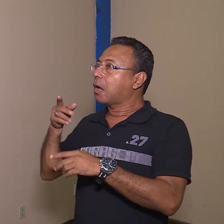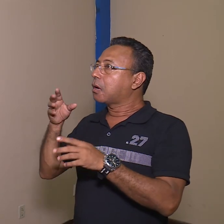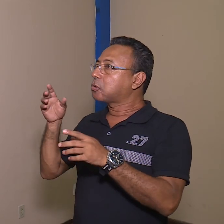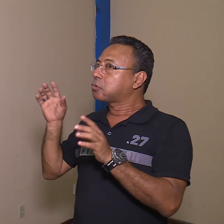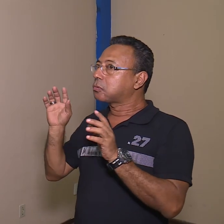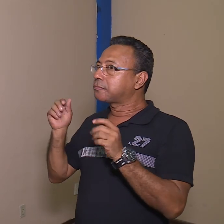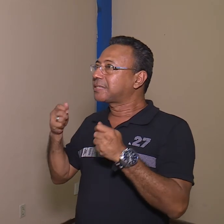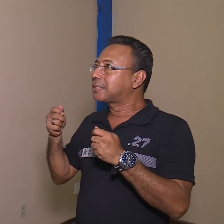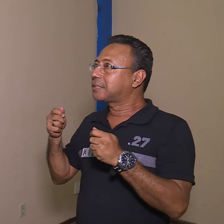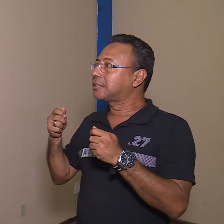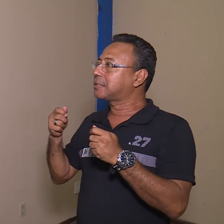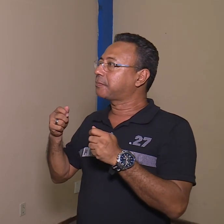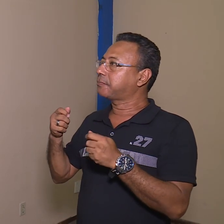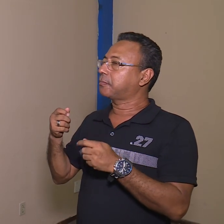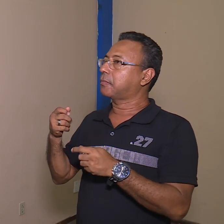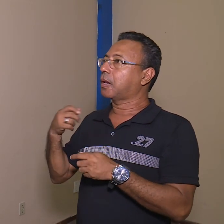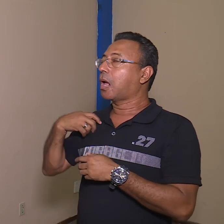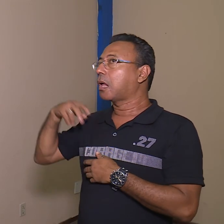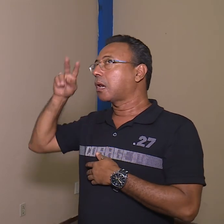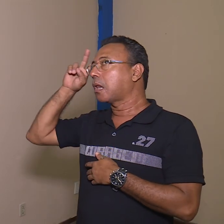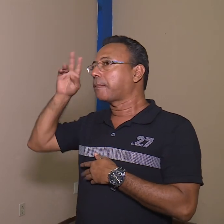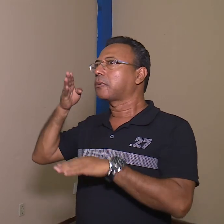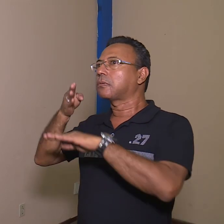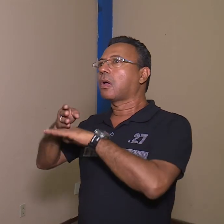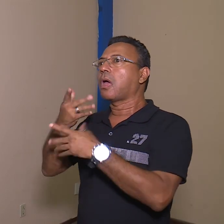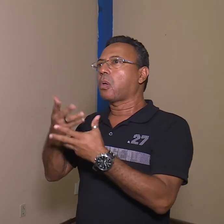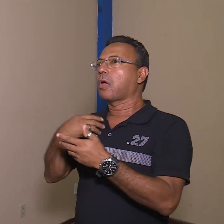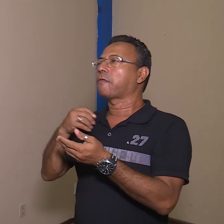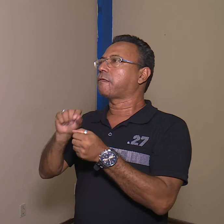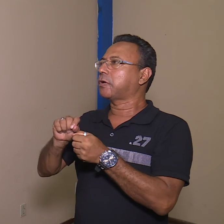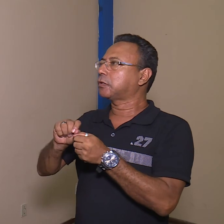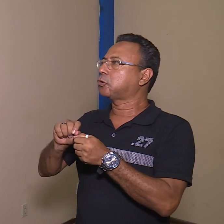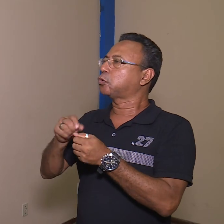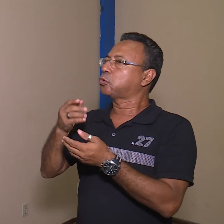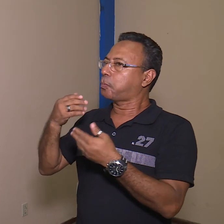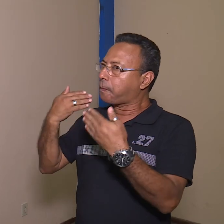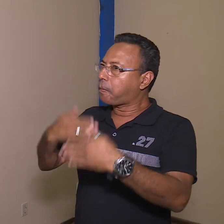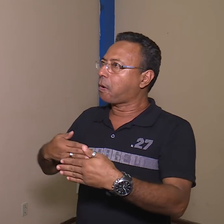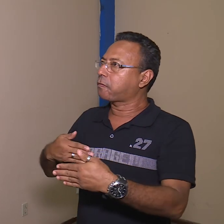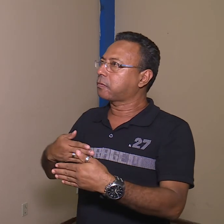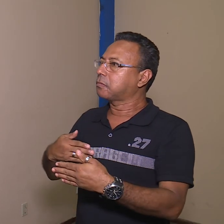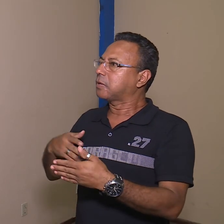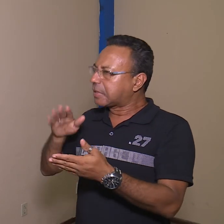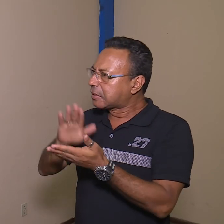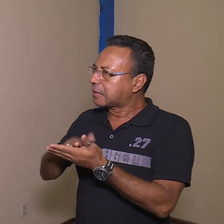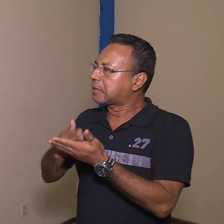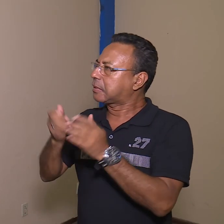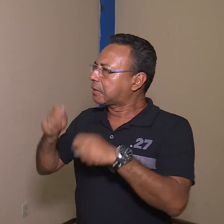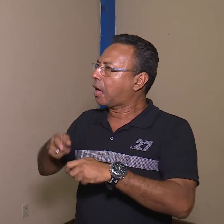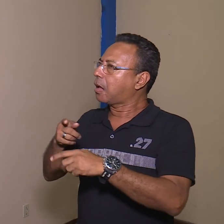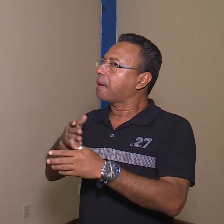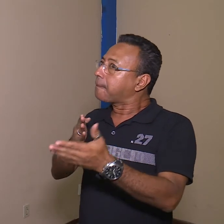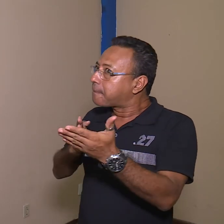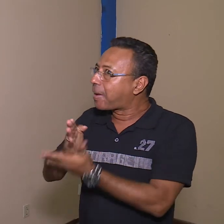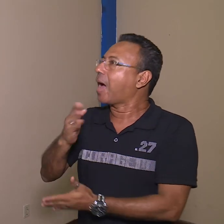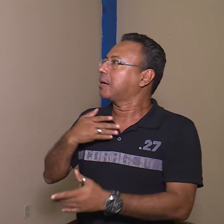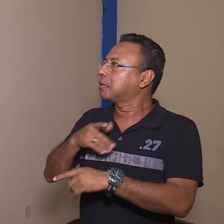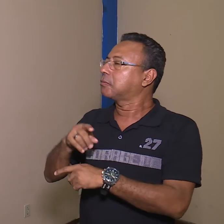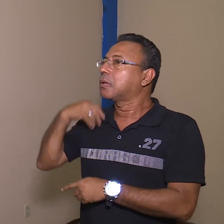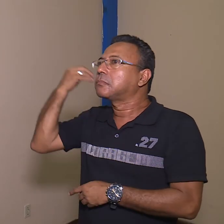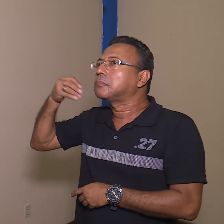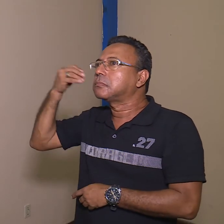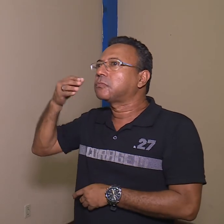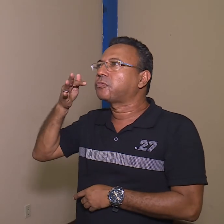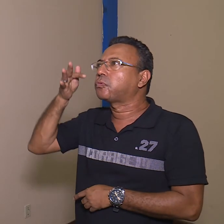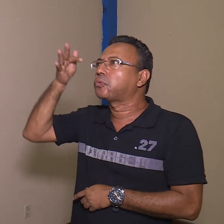Vi que existem muitos professores ouvintes e eu acho que precisa também existir professores surdos, porque aí eu fiz uma prova,